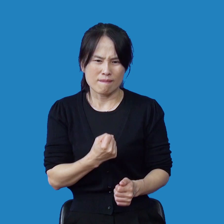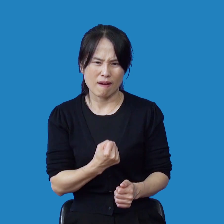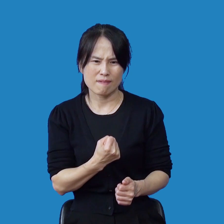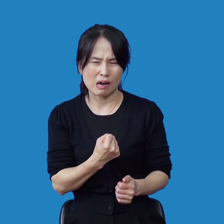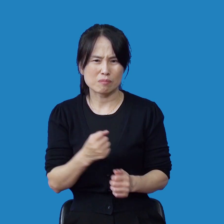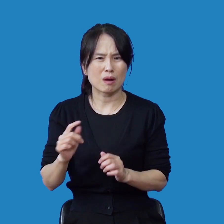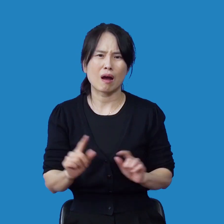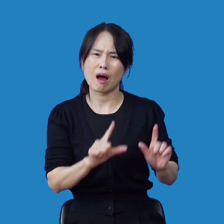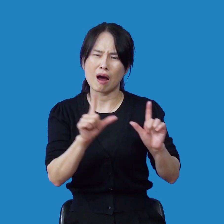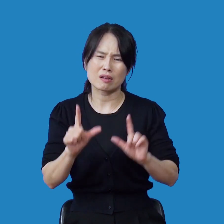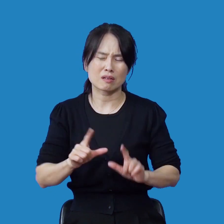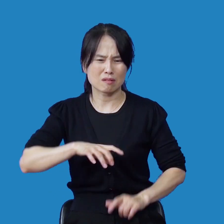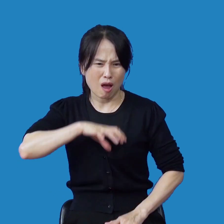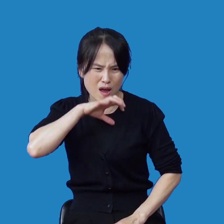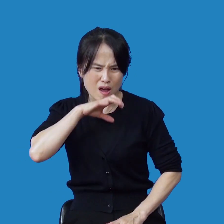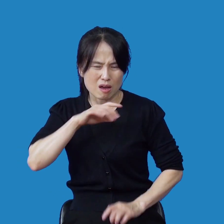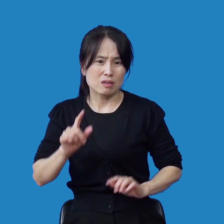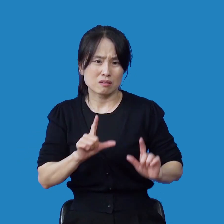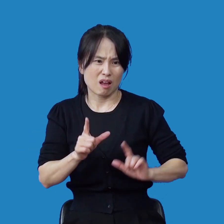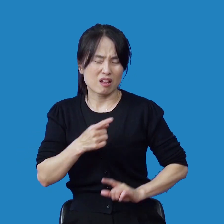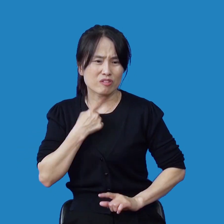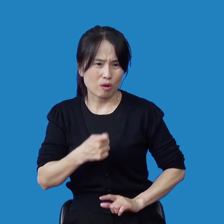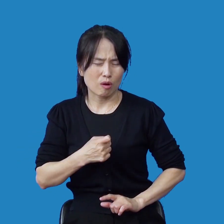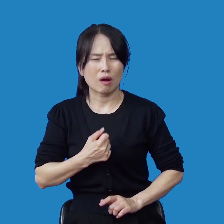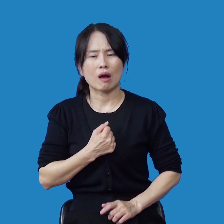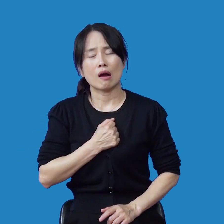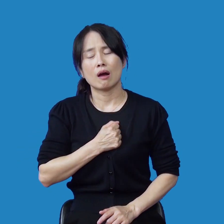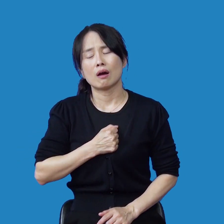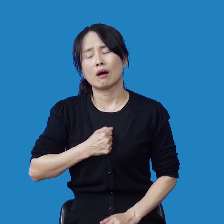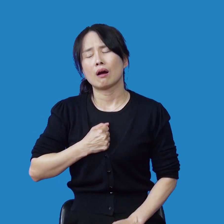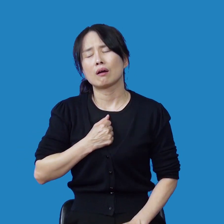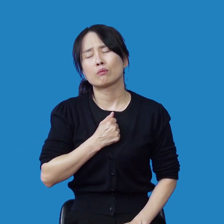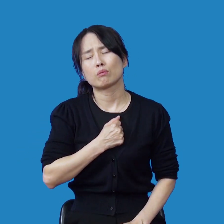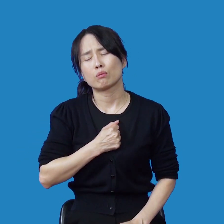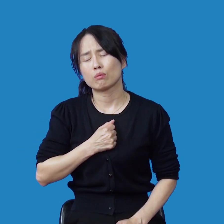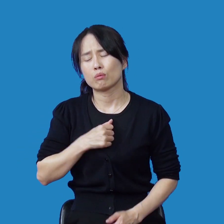살았던가. 그것이 가슴에 한이 될 것입니다.